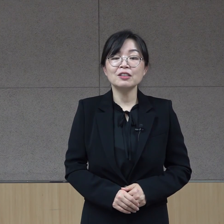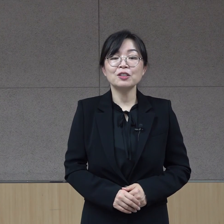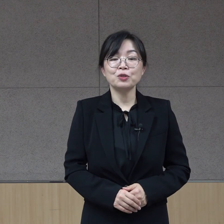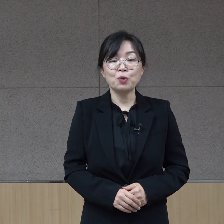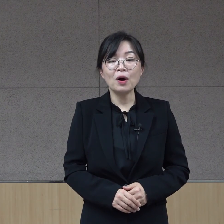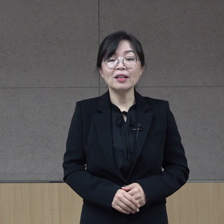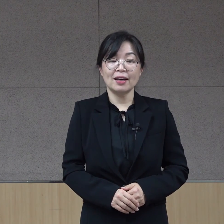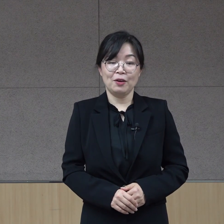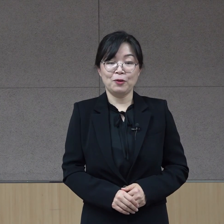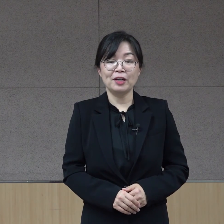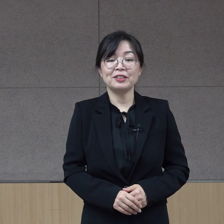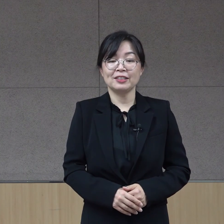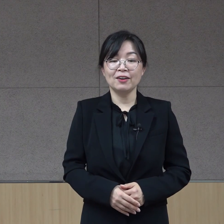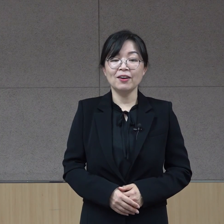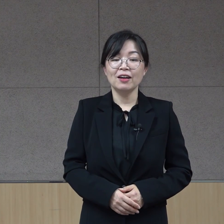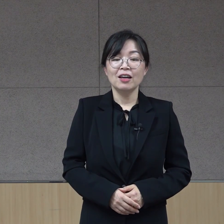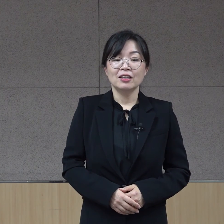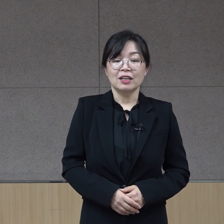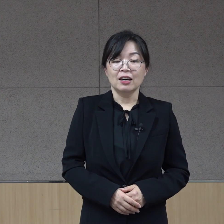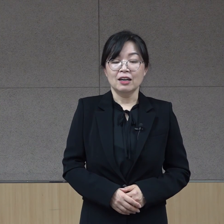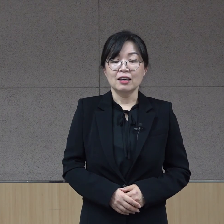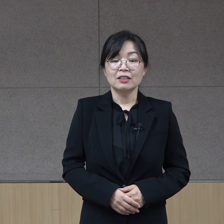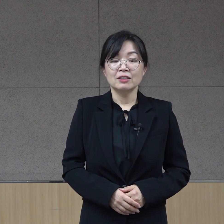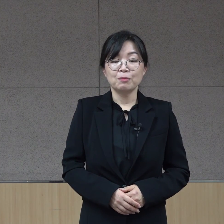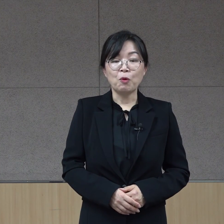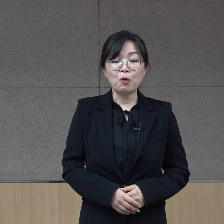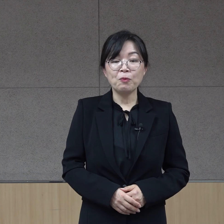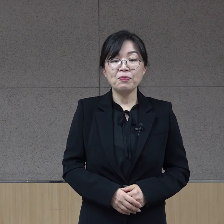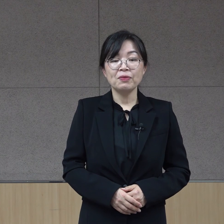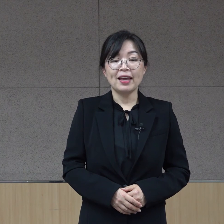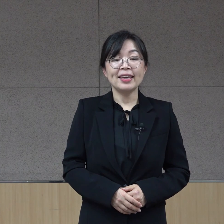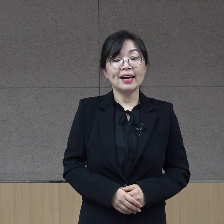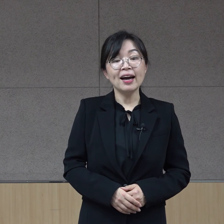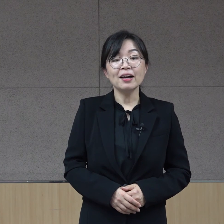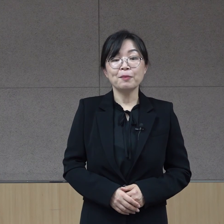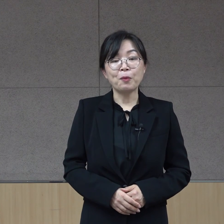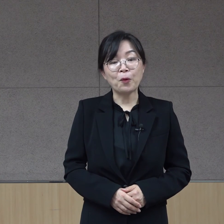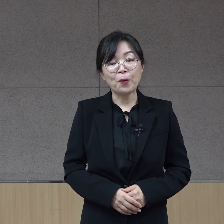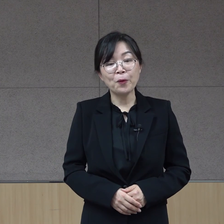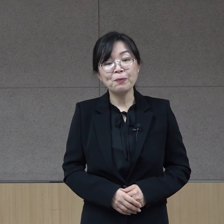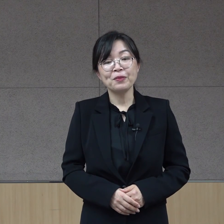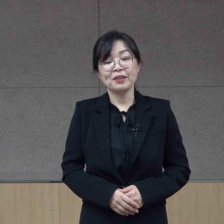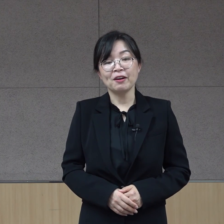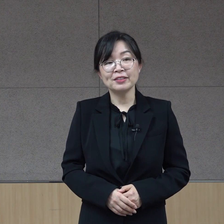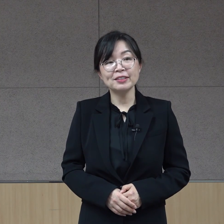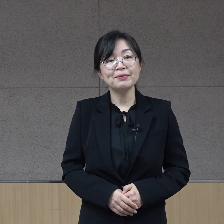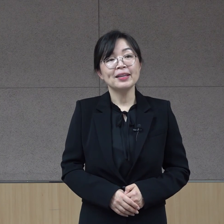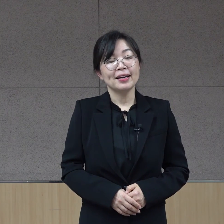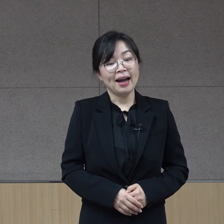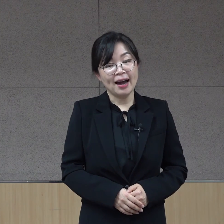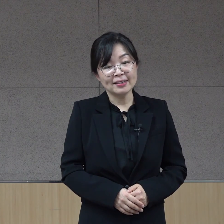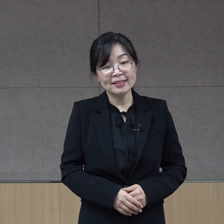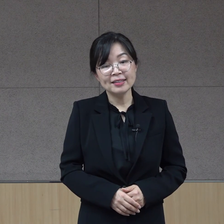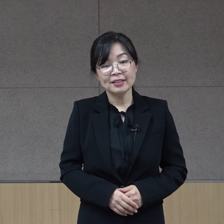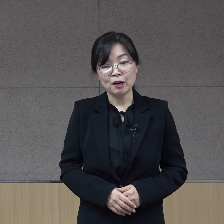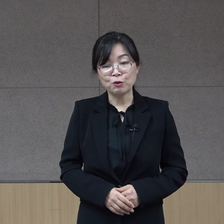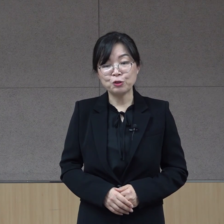계절을 좋아하나요? 였죠. 자, A가 봄, 여름, 가을, 겨울